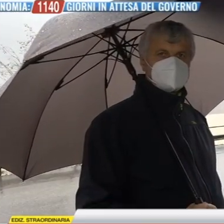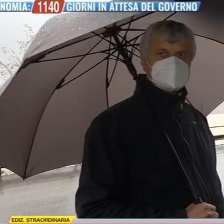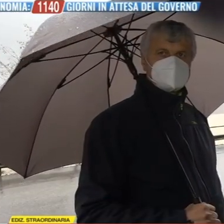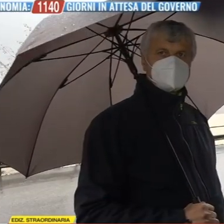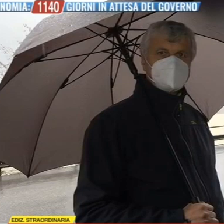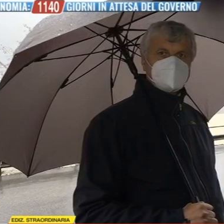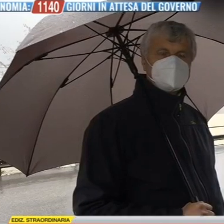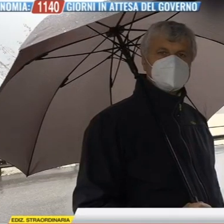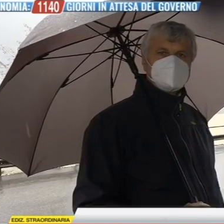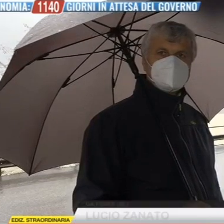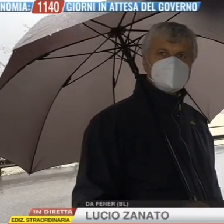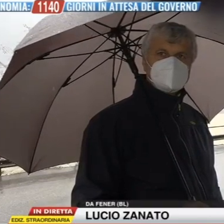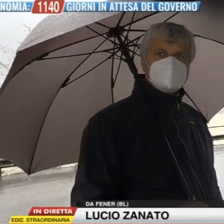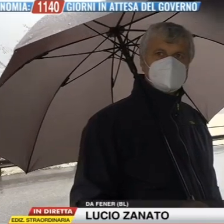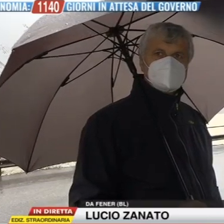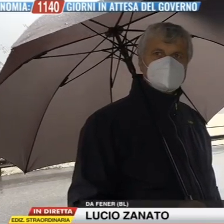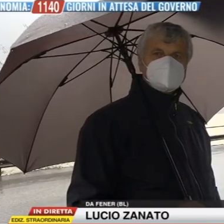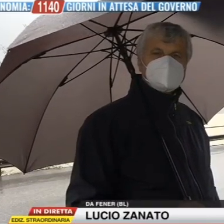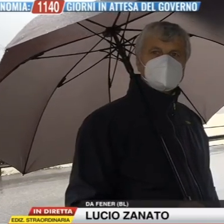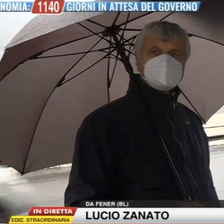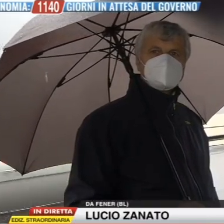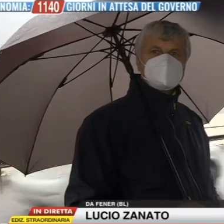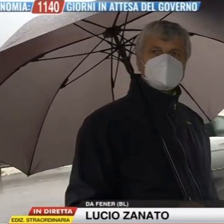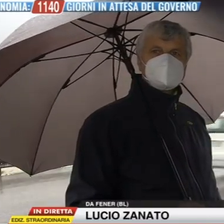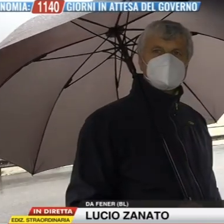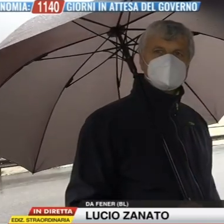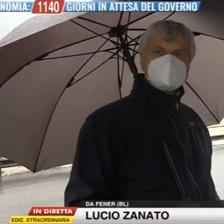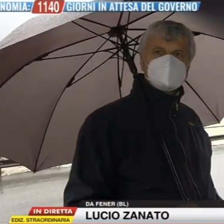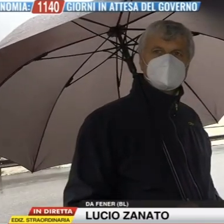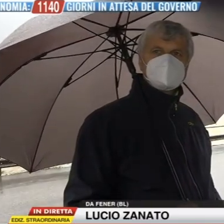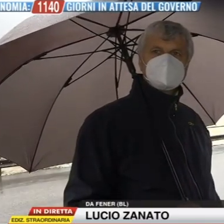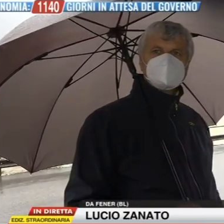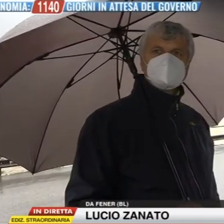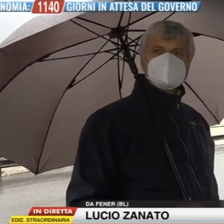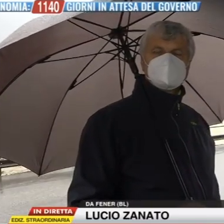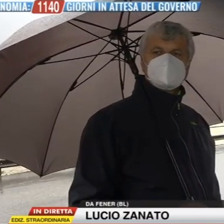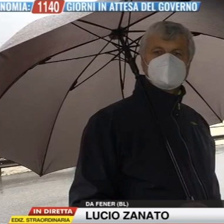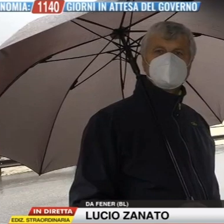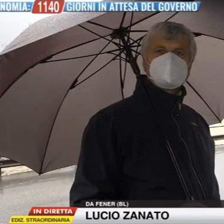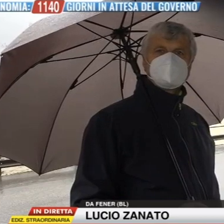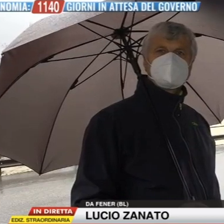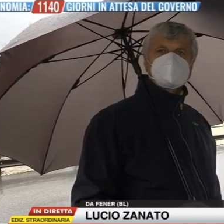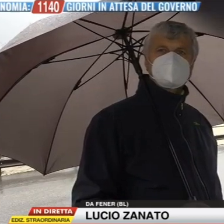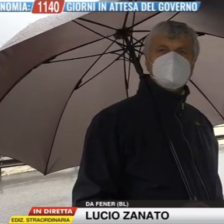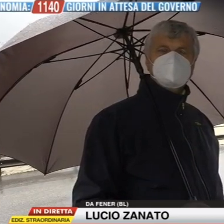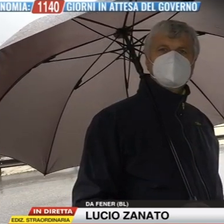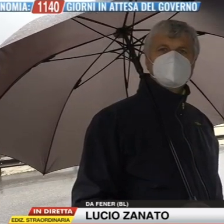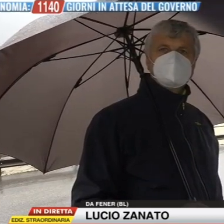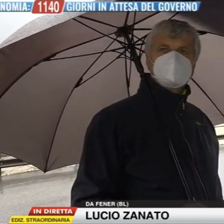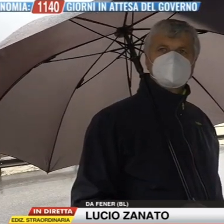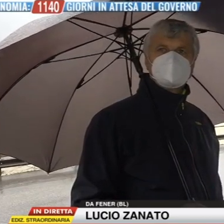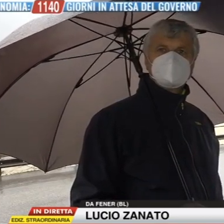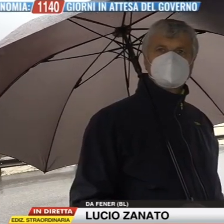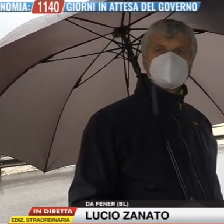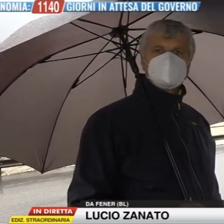Sì, buongiorno, buongiorno ai telespettatori di Antena 3. Mi trovo sul ponte di Fener, quello alle nostre spalle è il Piave che arriva dal Bellunese. Sono con